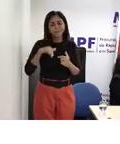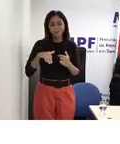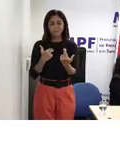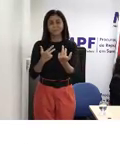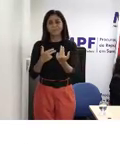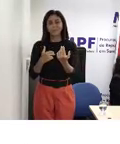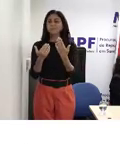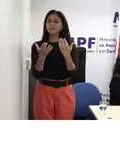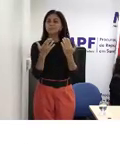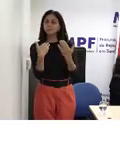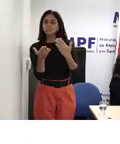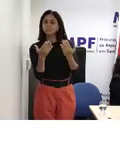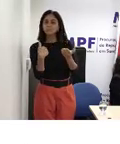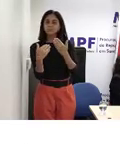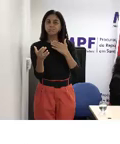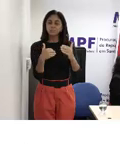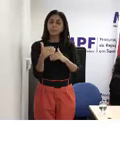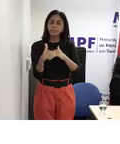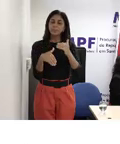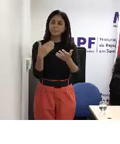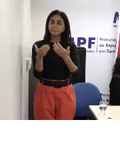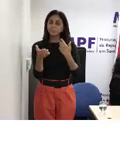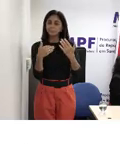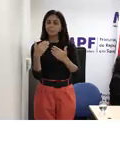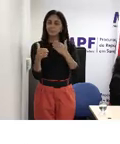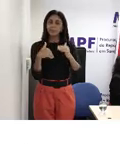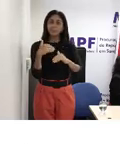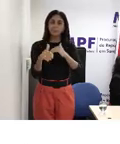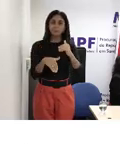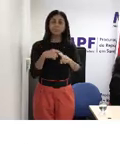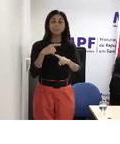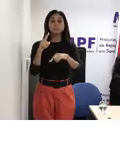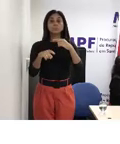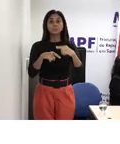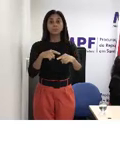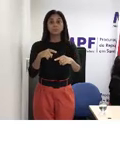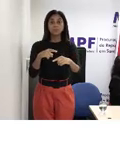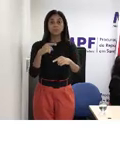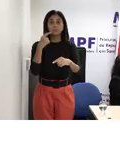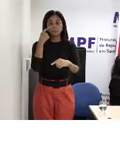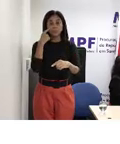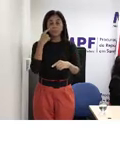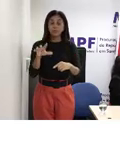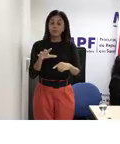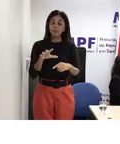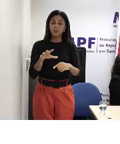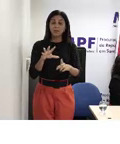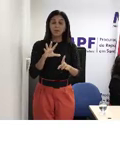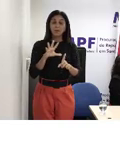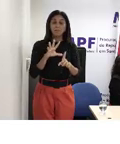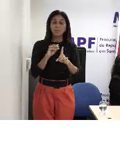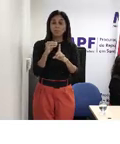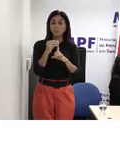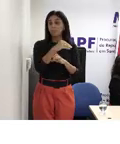quando ele conseguiu o que quer começa a chantagem is passa por gentileza bom e quais são as